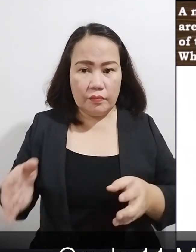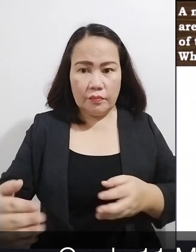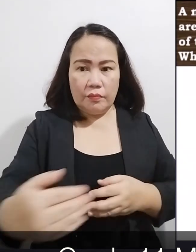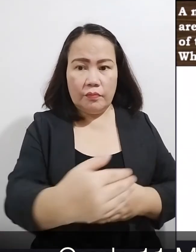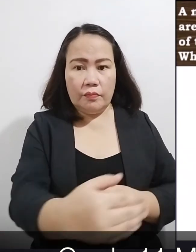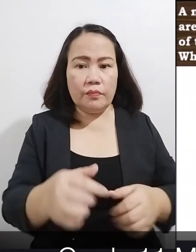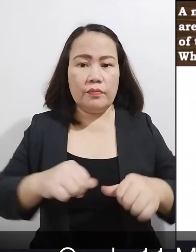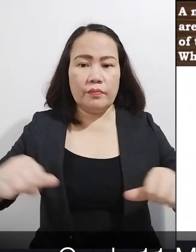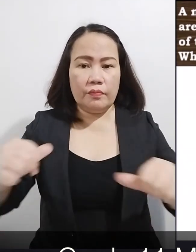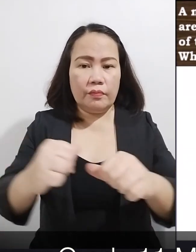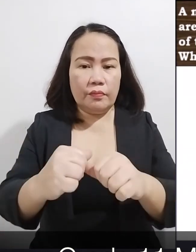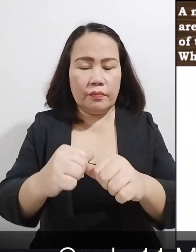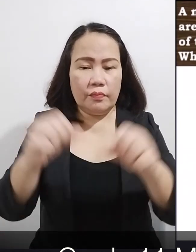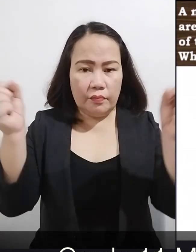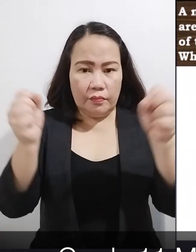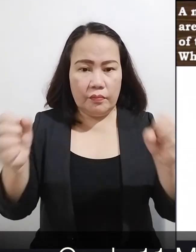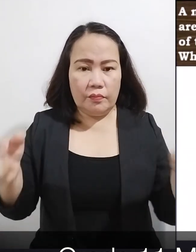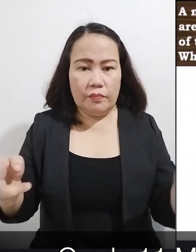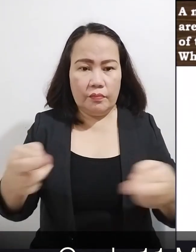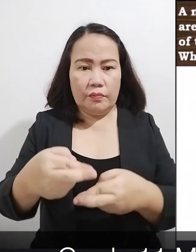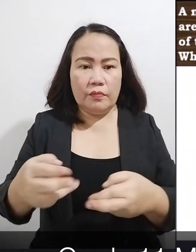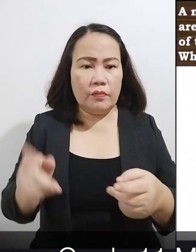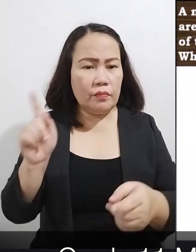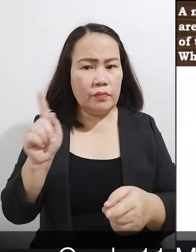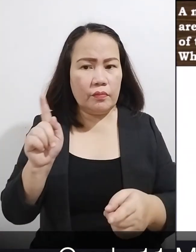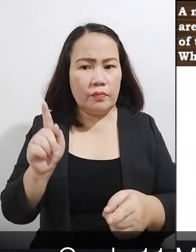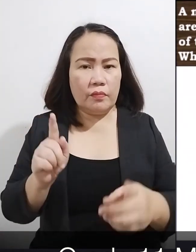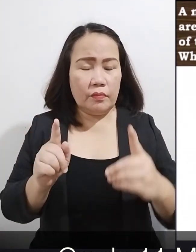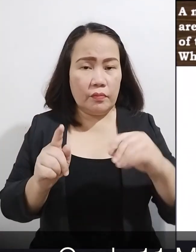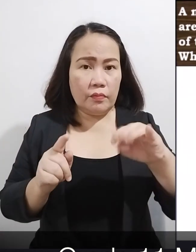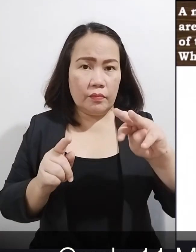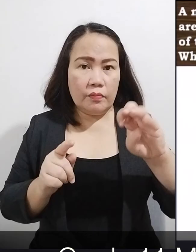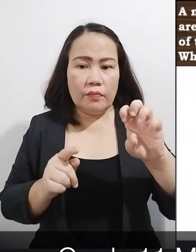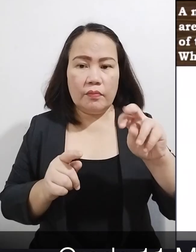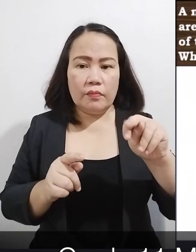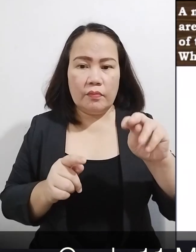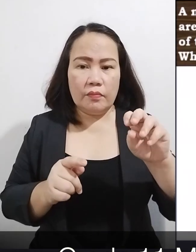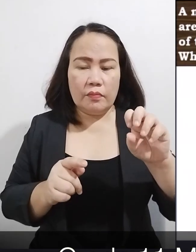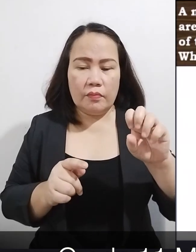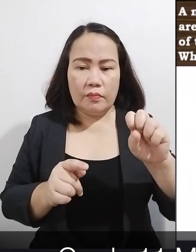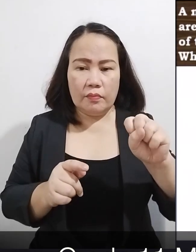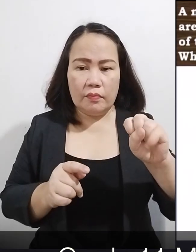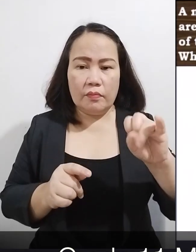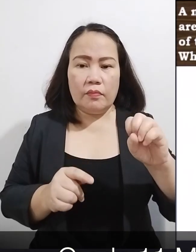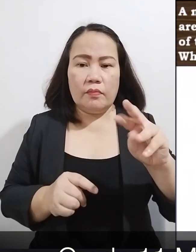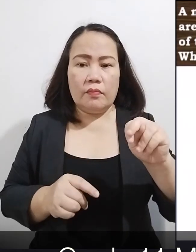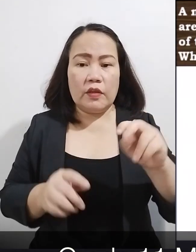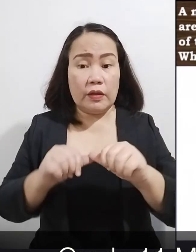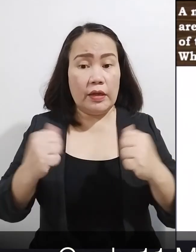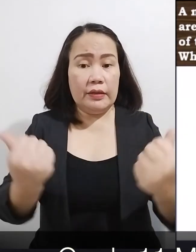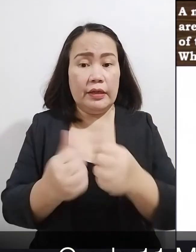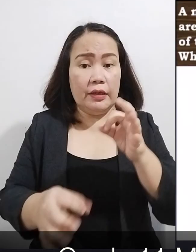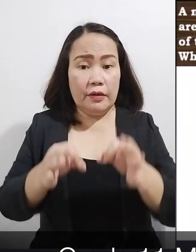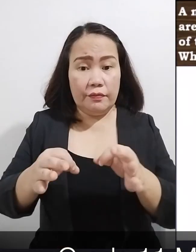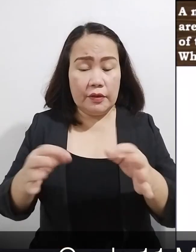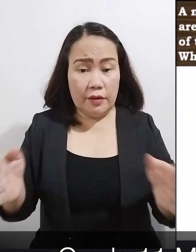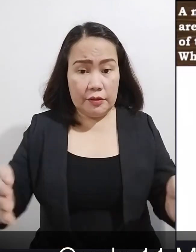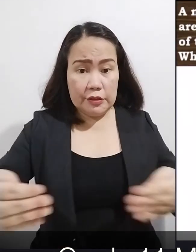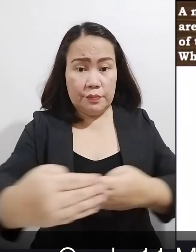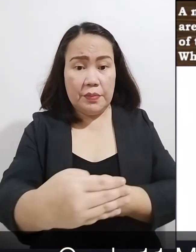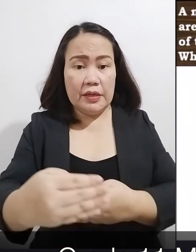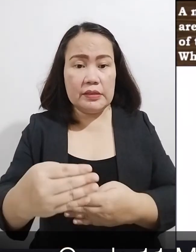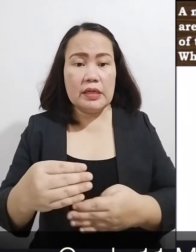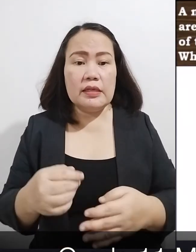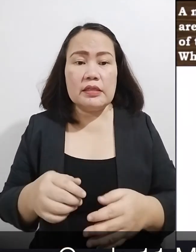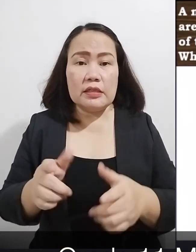be the dimensions of the area if the enclosed space is to be as large as possible? What is the largest area?